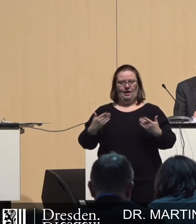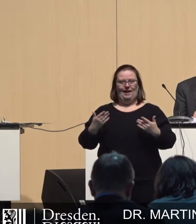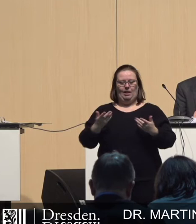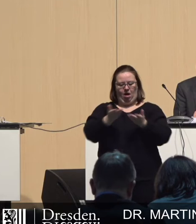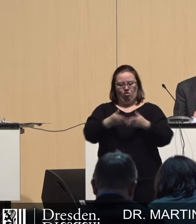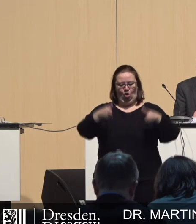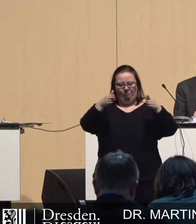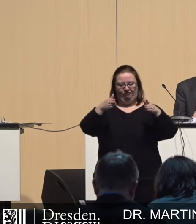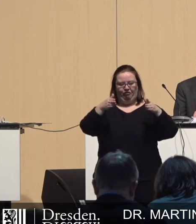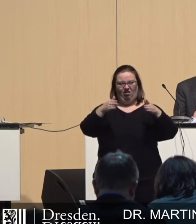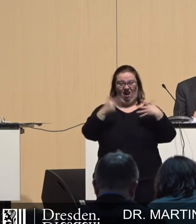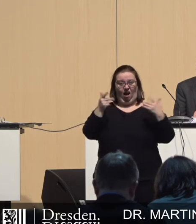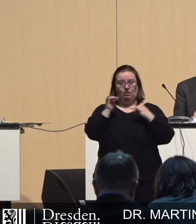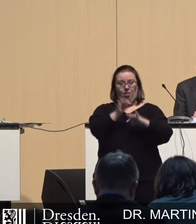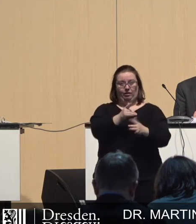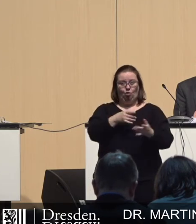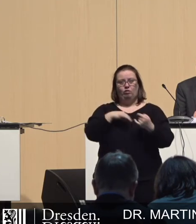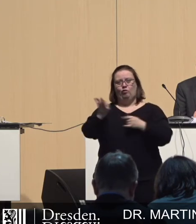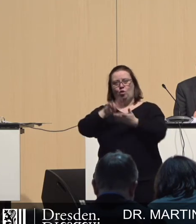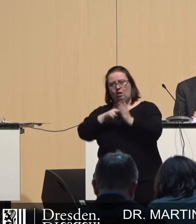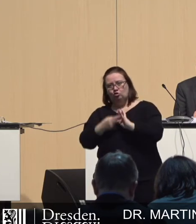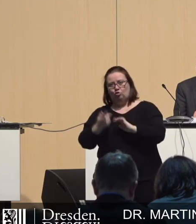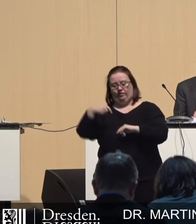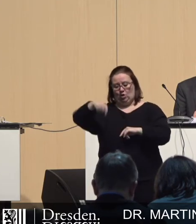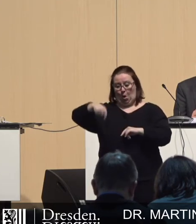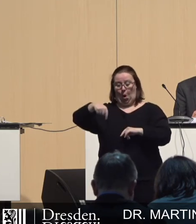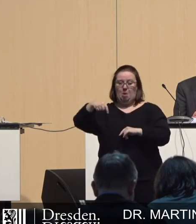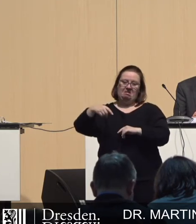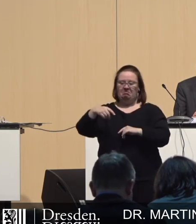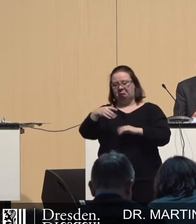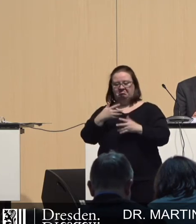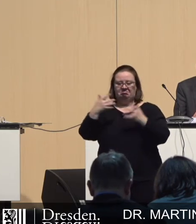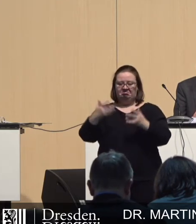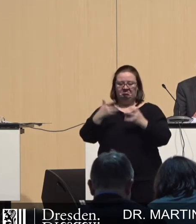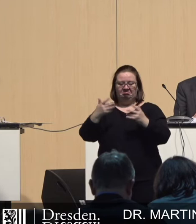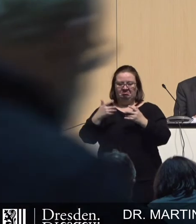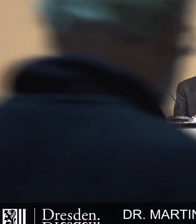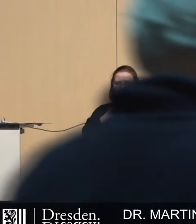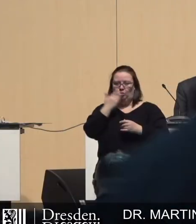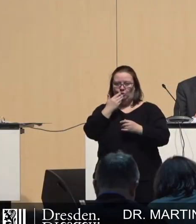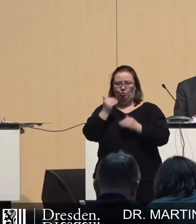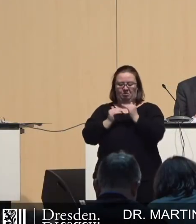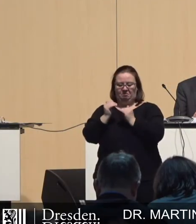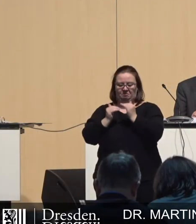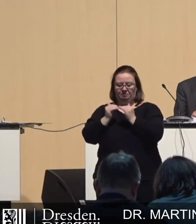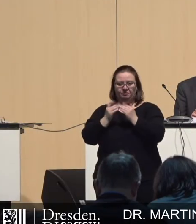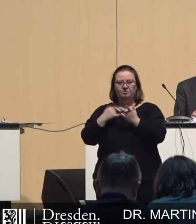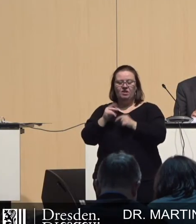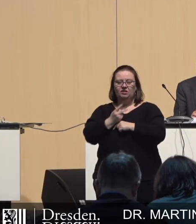Klimatopf, den wir da haben, 8 Millionen für Technologien, die heute gerade so nicht rentierlich sind, die aber wahrscheinlich